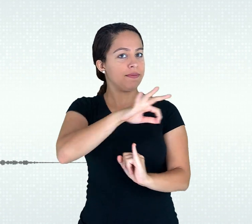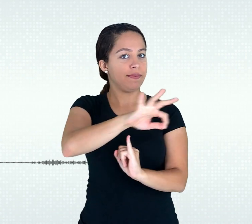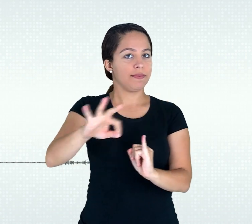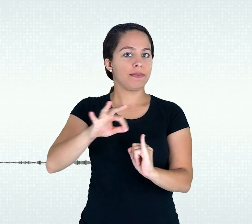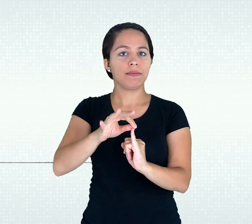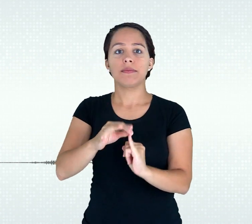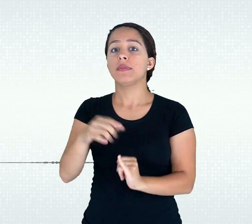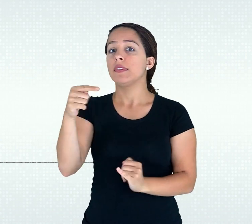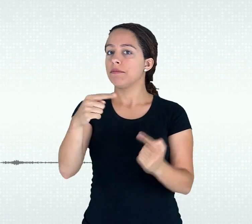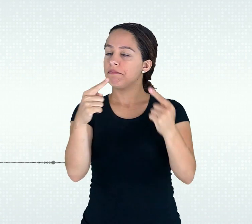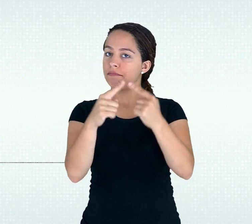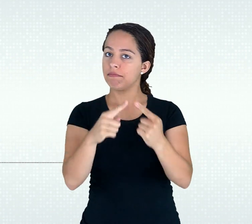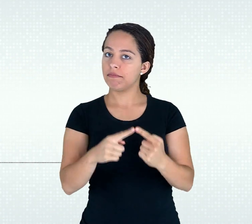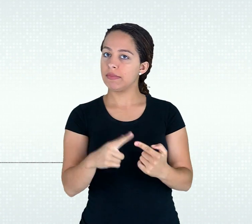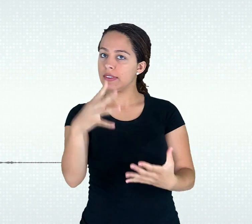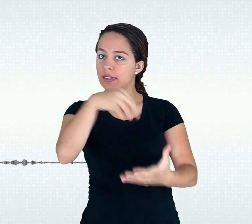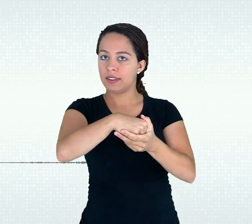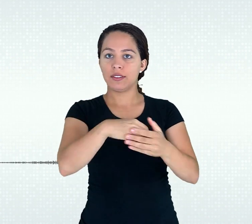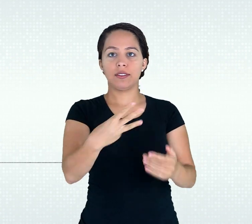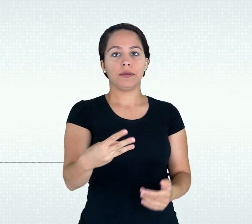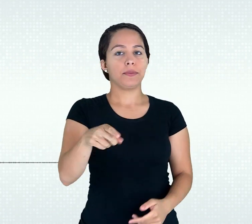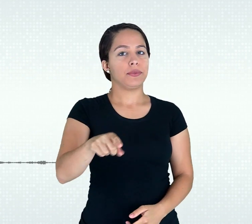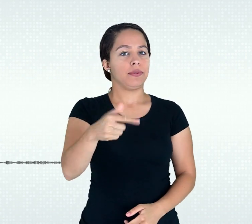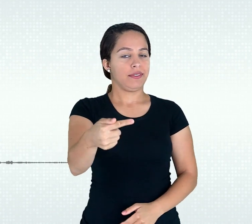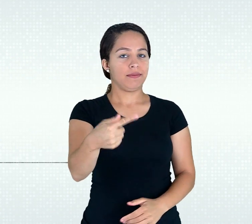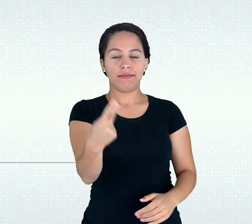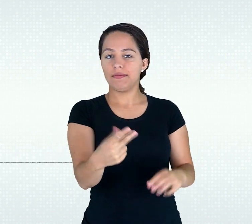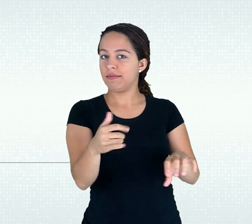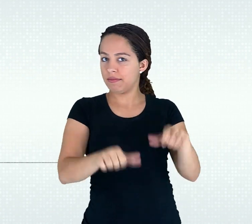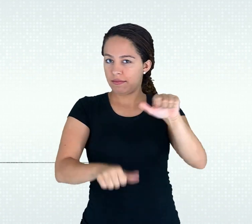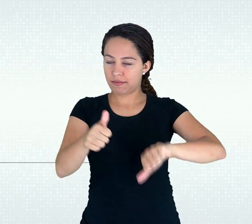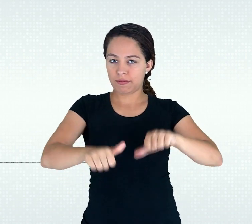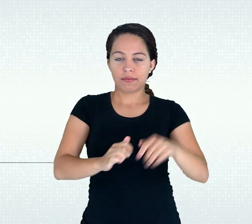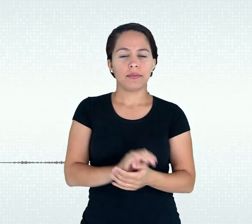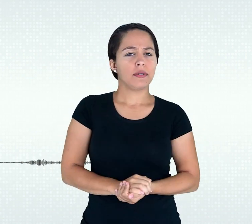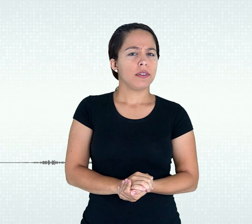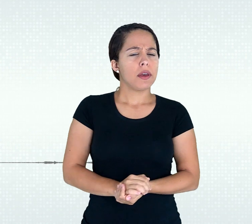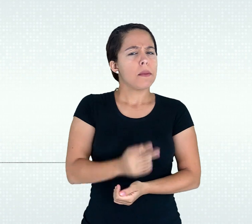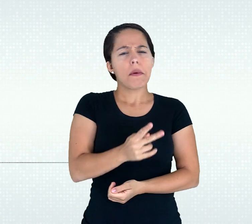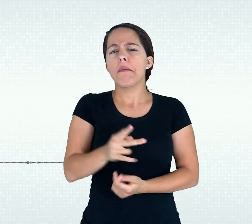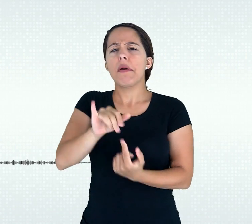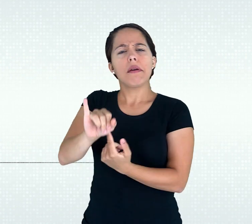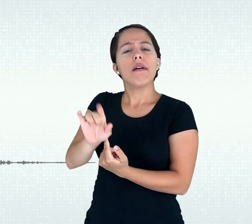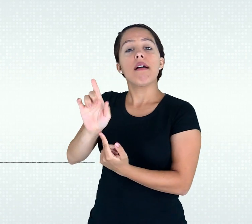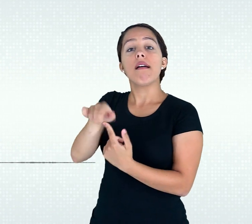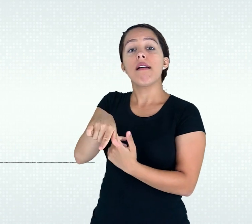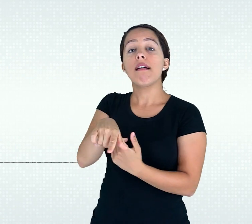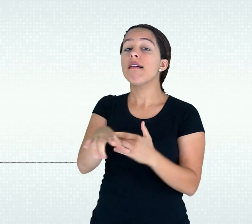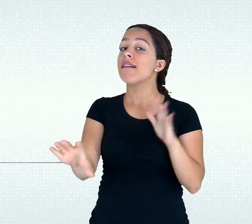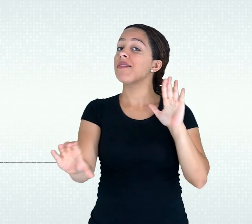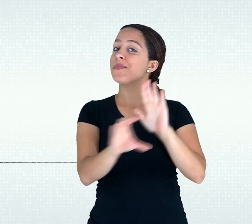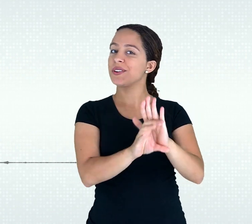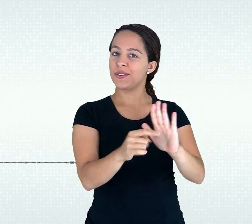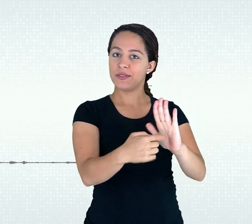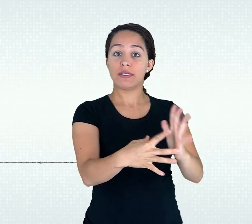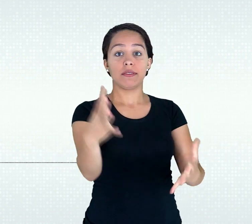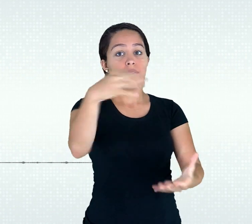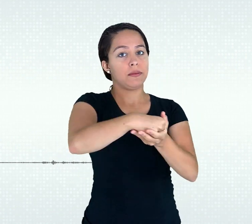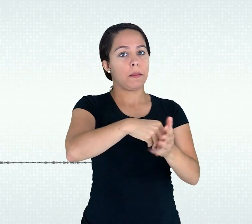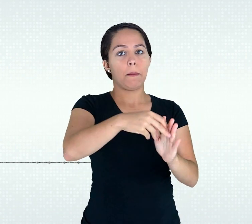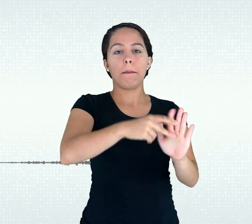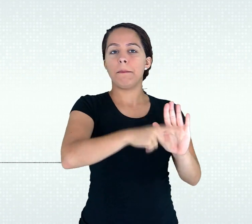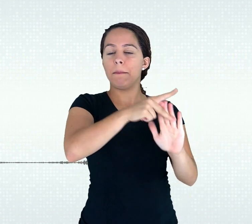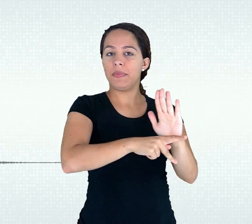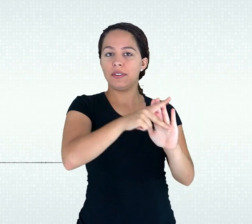especificamente no item 3 pontos sete à avaliação o pt é um capítulo do plano de